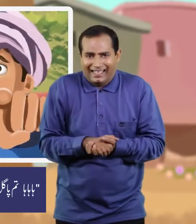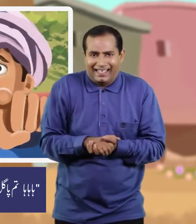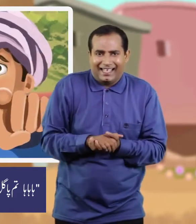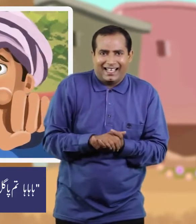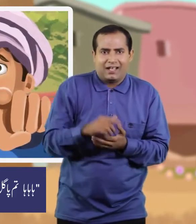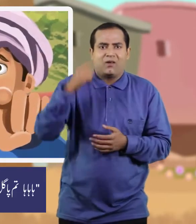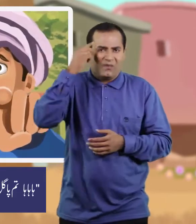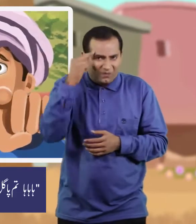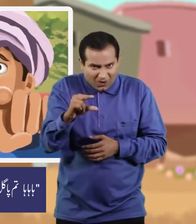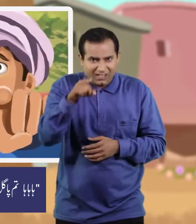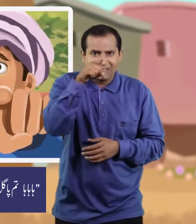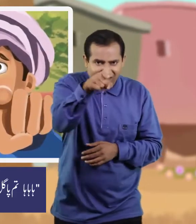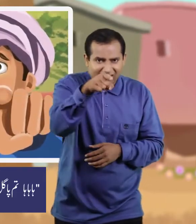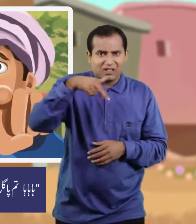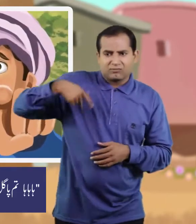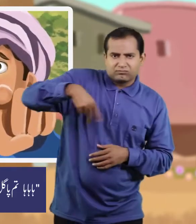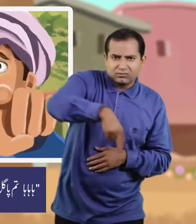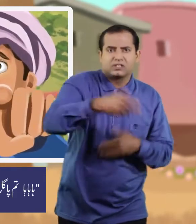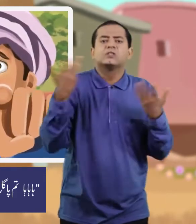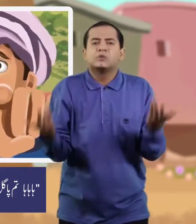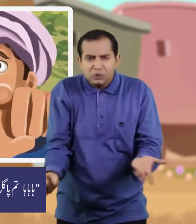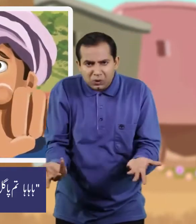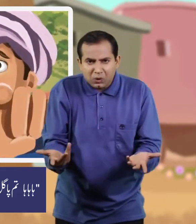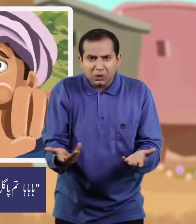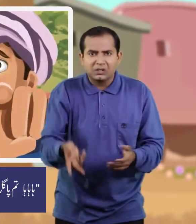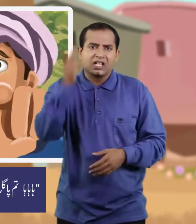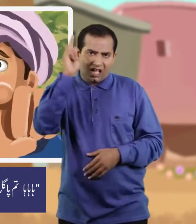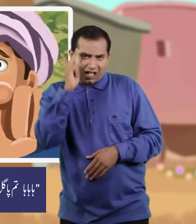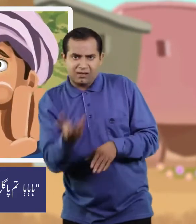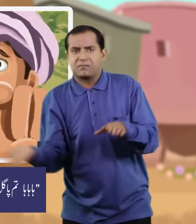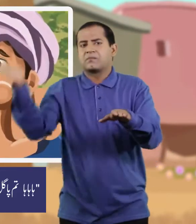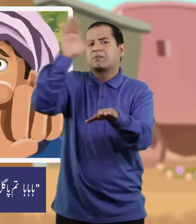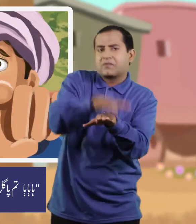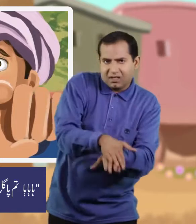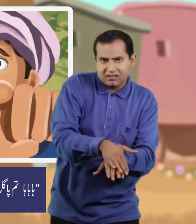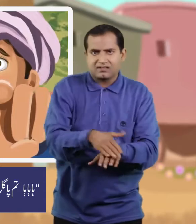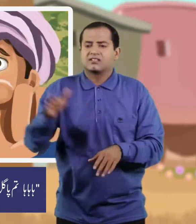तुम पागलों, जो चल रहे हो, जबके तुम लोग घदे पर सवार हो सकते हो?